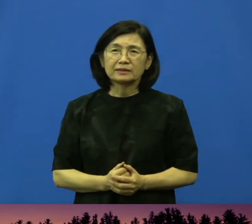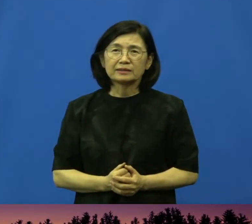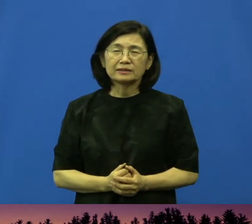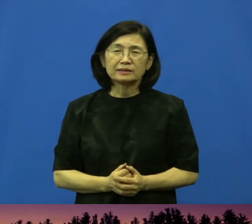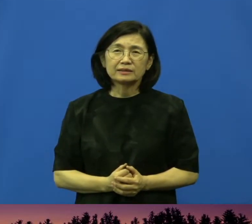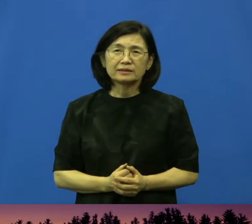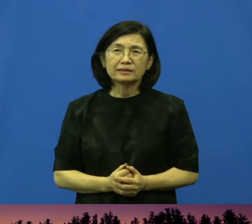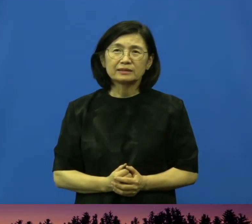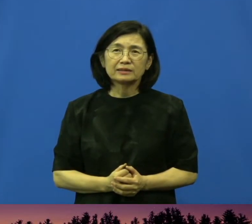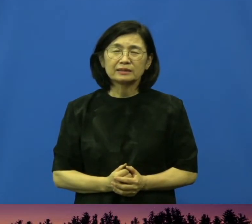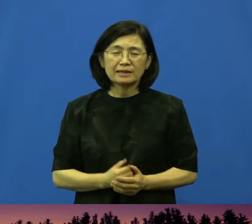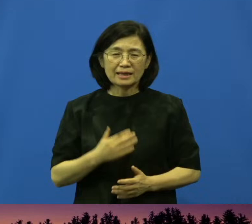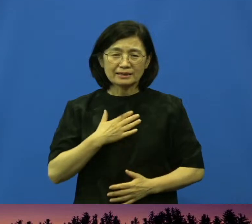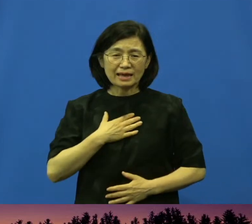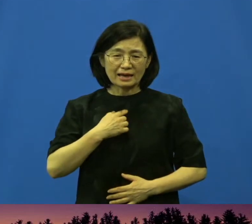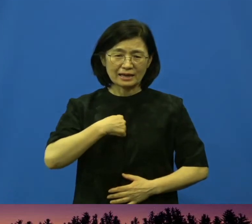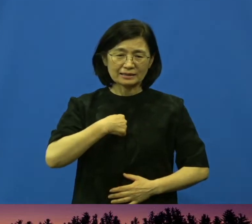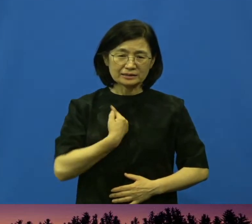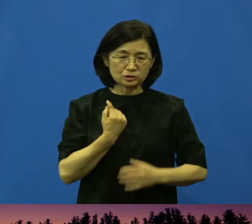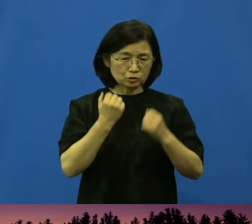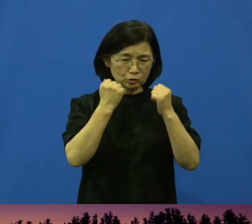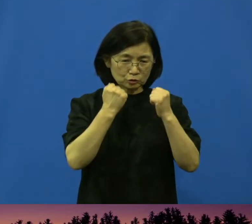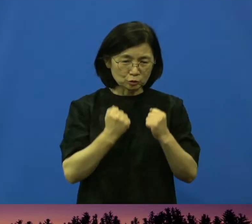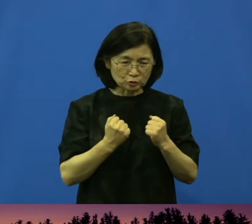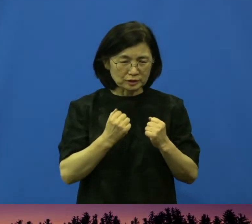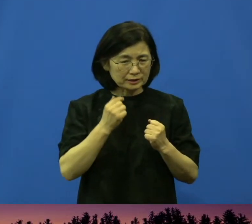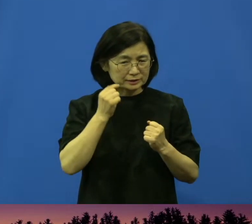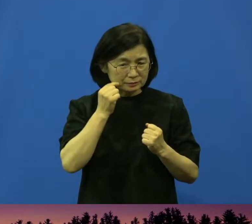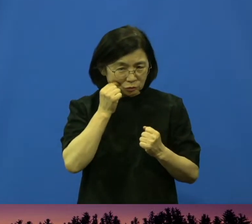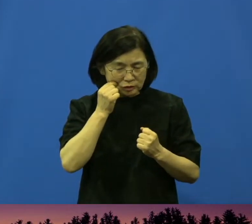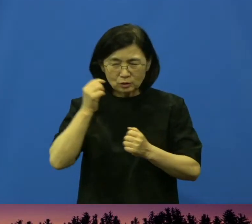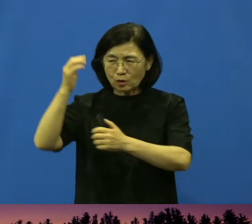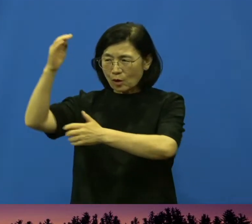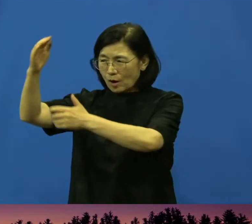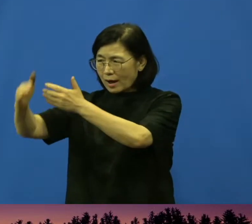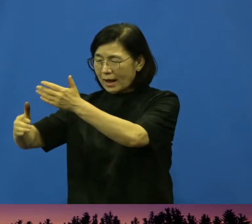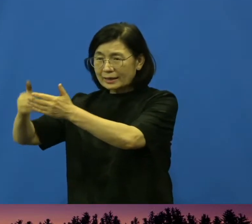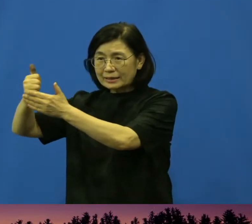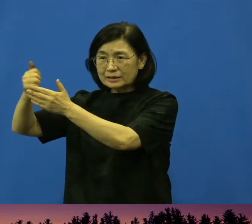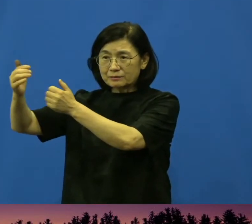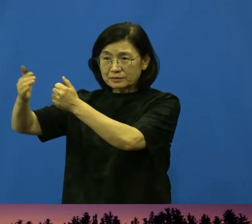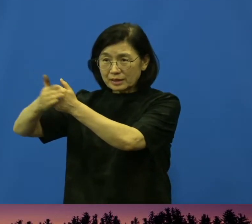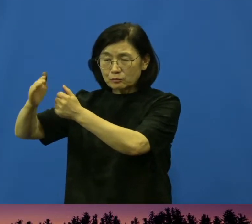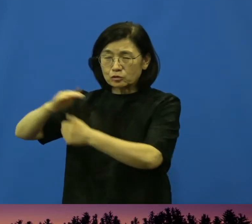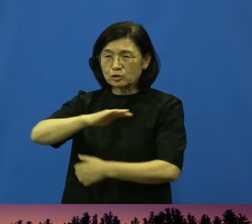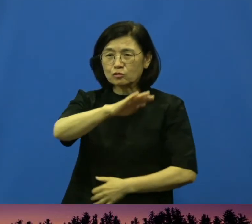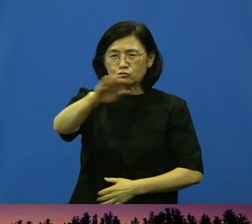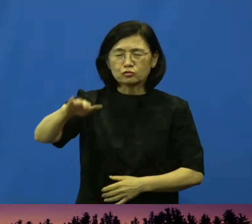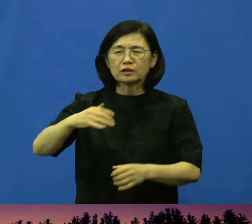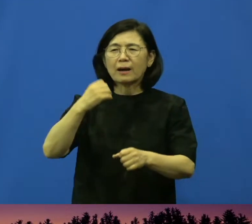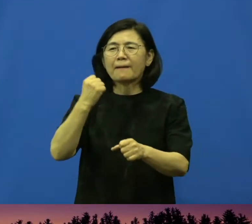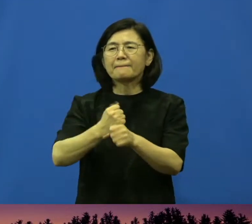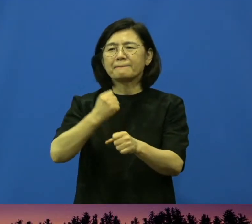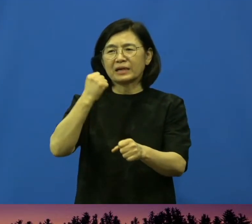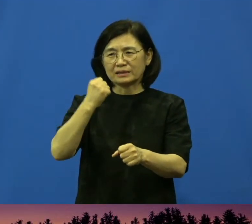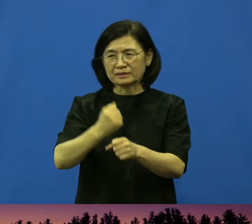않아요. 창조자에 의해서 만들어졌고 그 창조주에게 의존되어 있다는